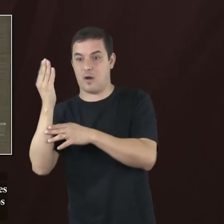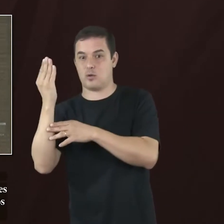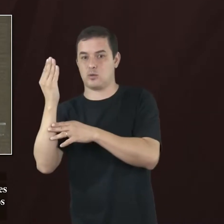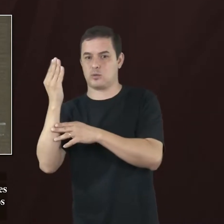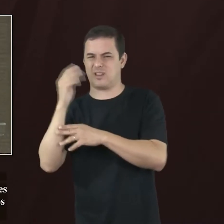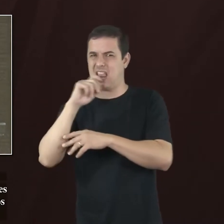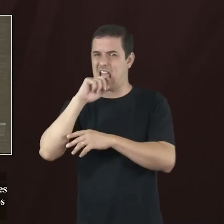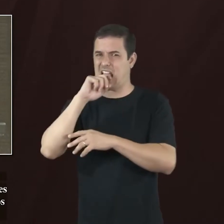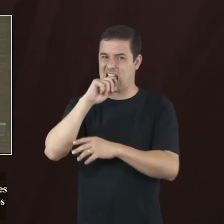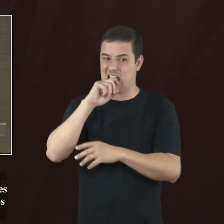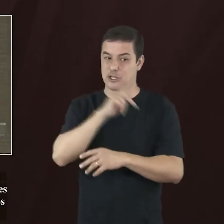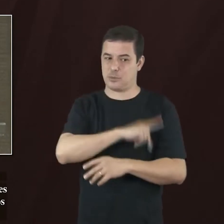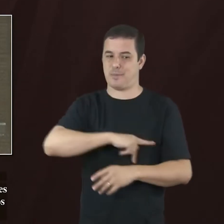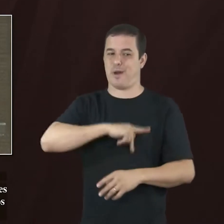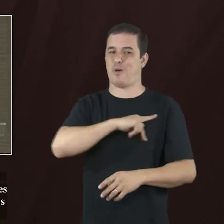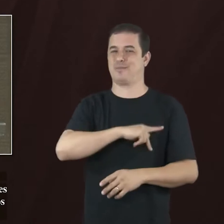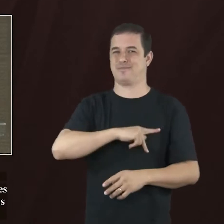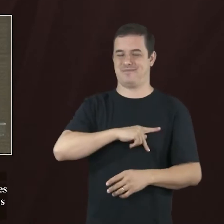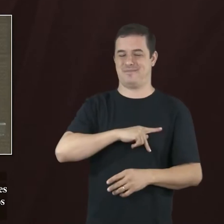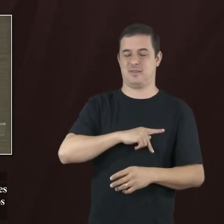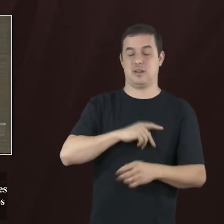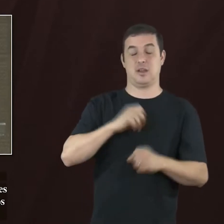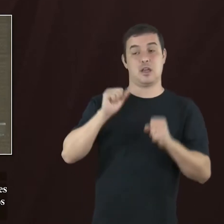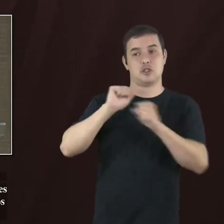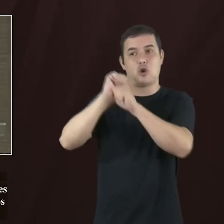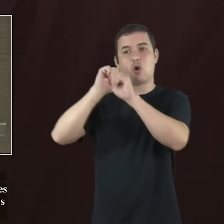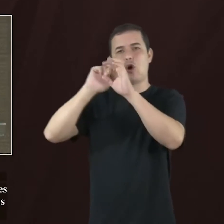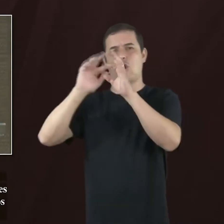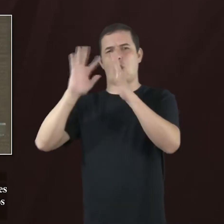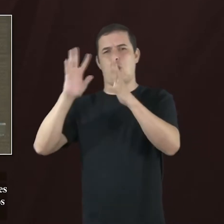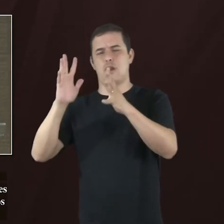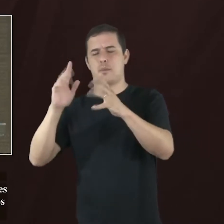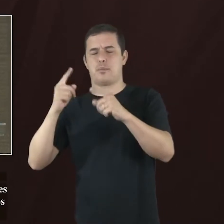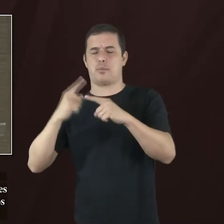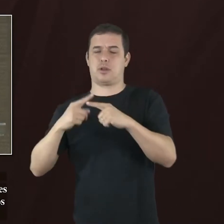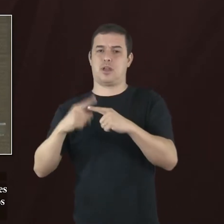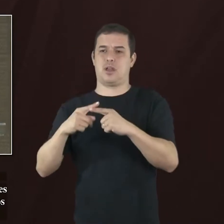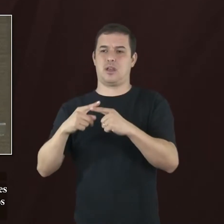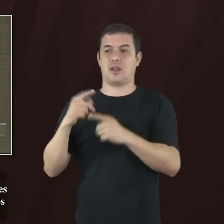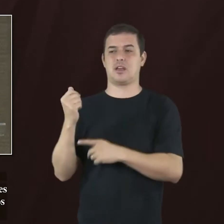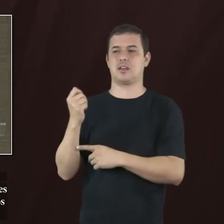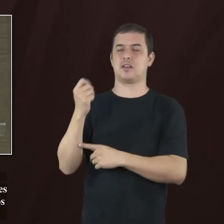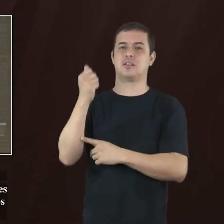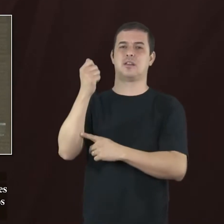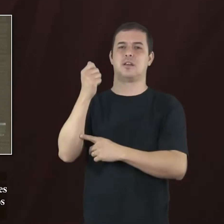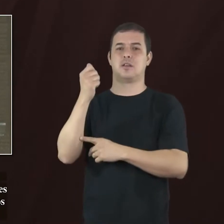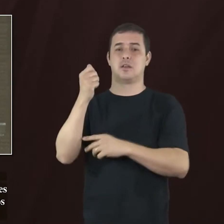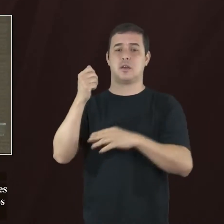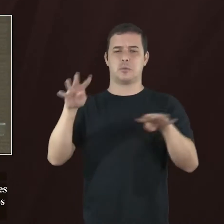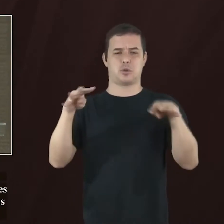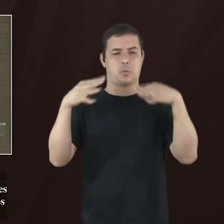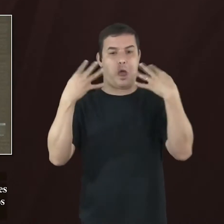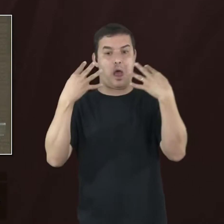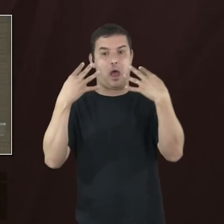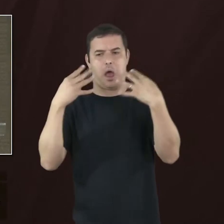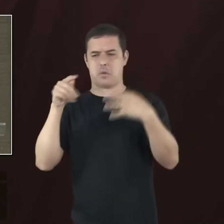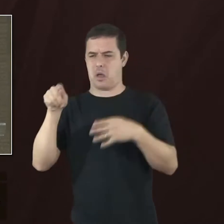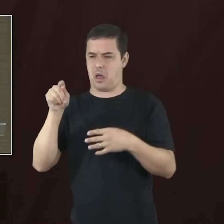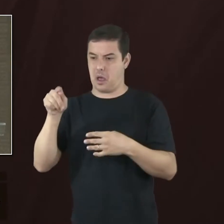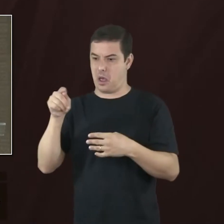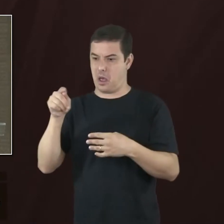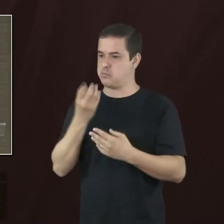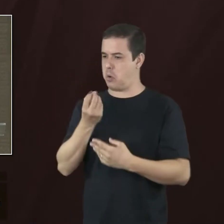querem se gloriar, querem buscar, né, favor, zelo dos ouvintes. Porque os tais